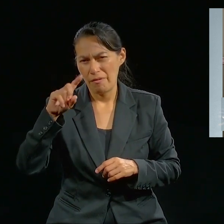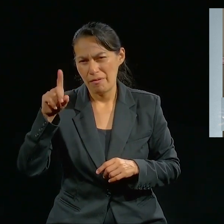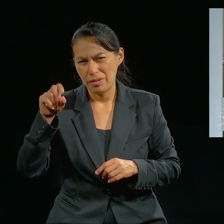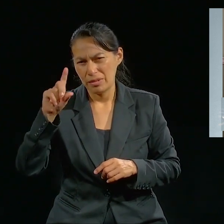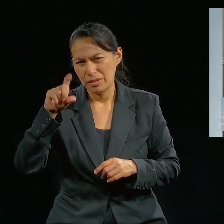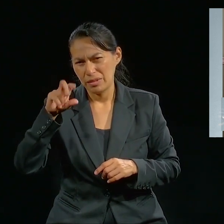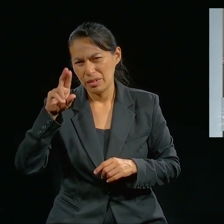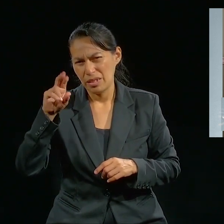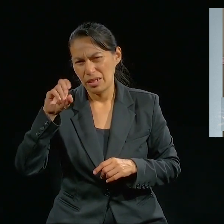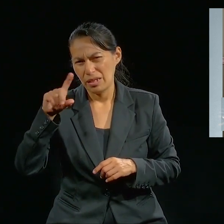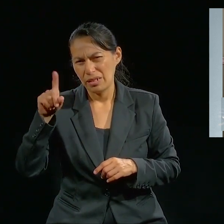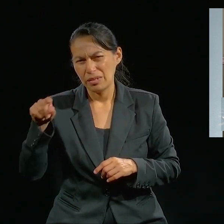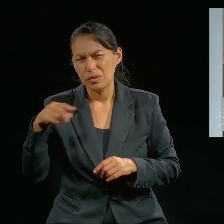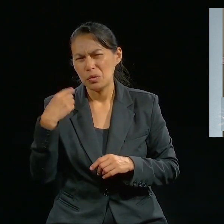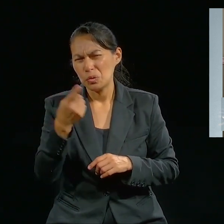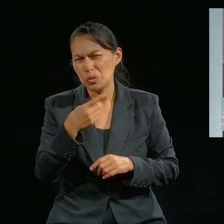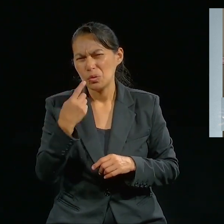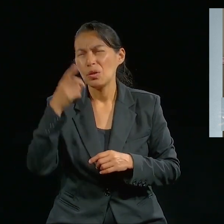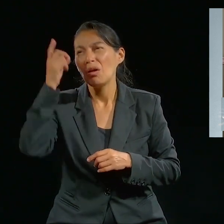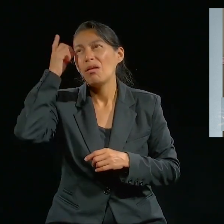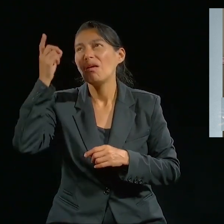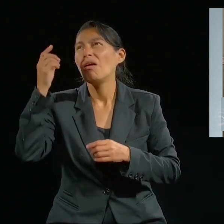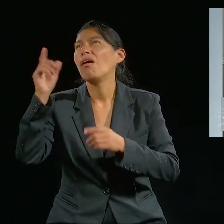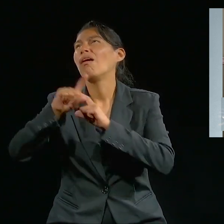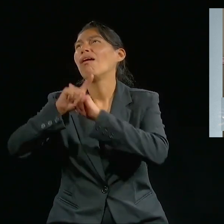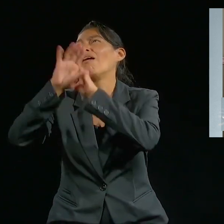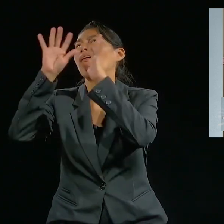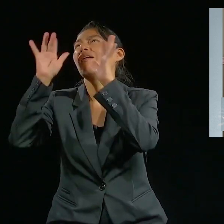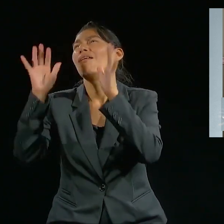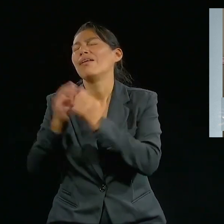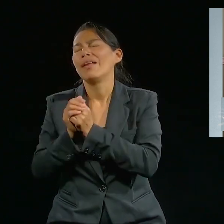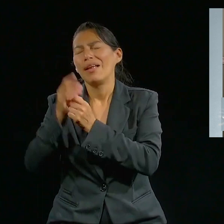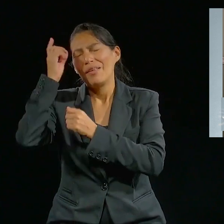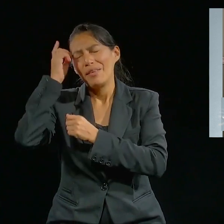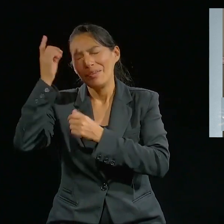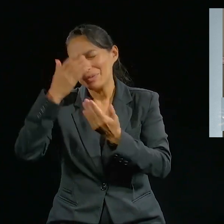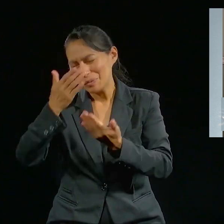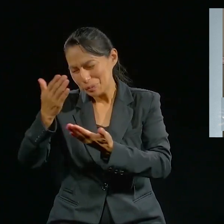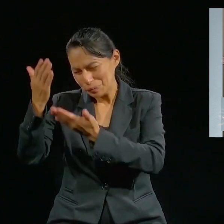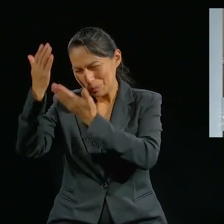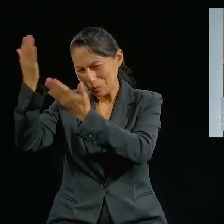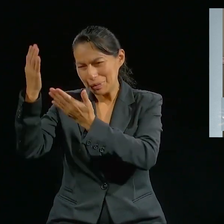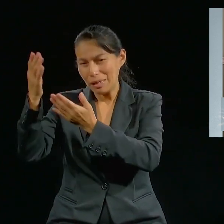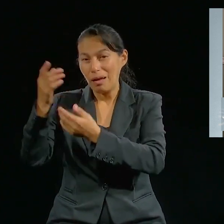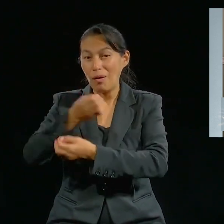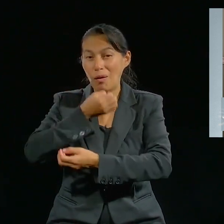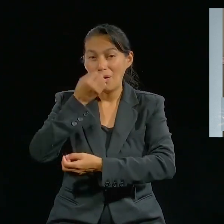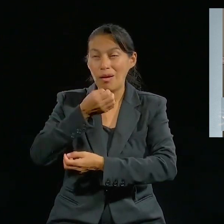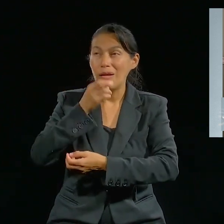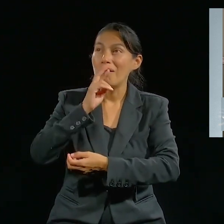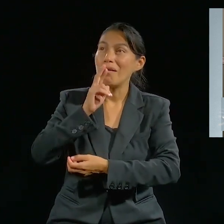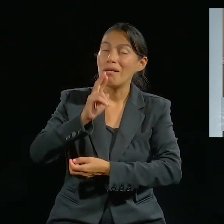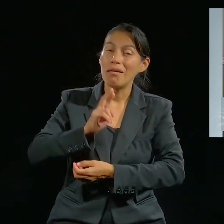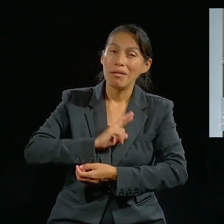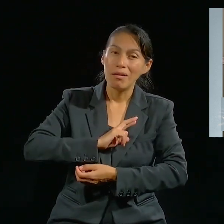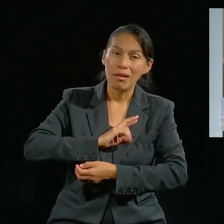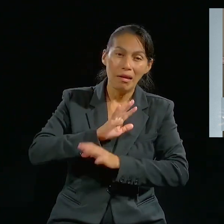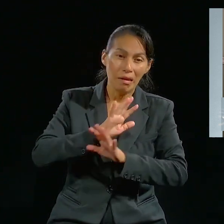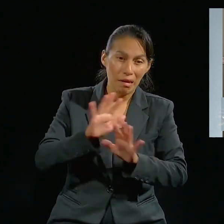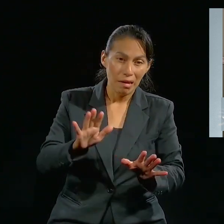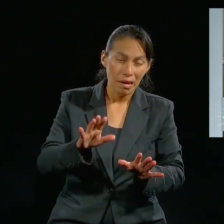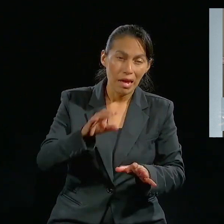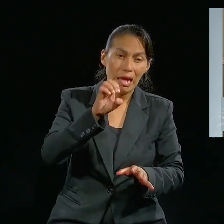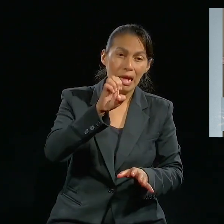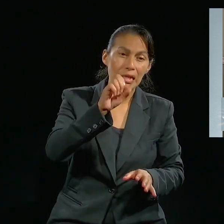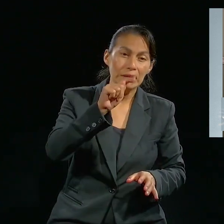gracias a Dios amén por escuchar nuestra oración gracias a Dios ya está Esteban ya